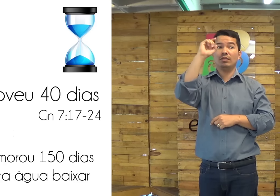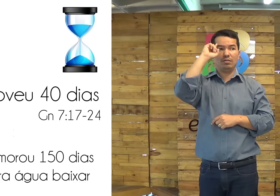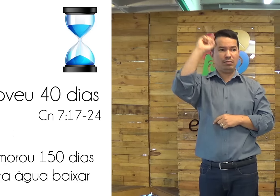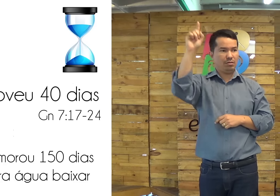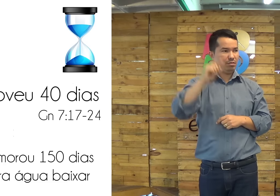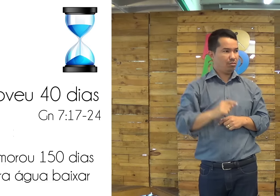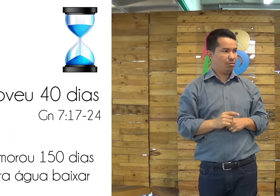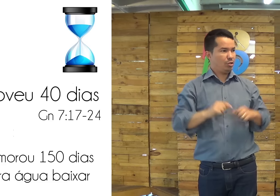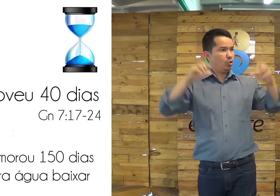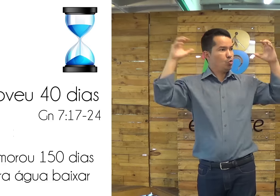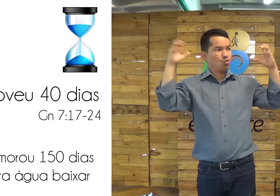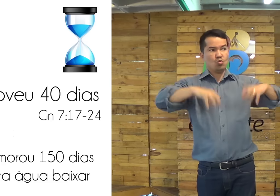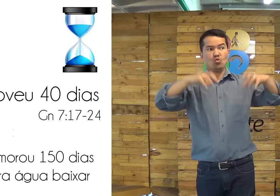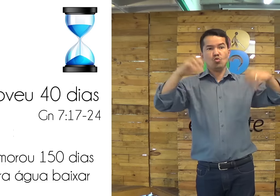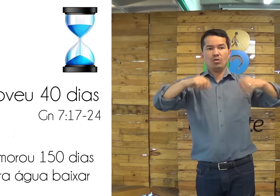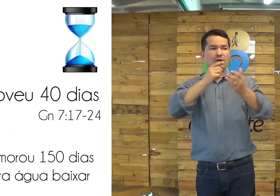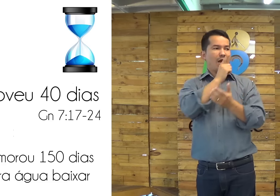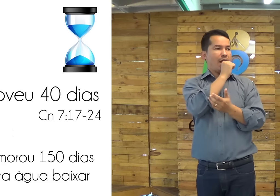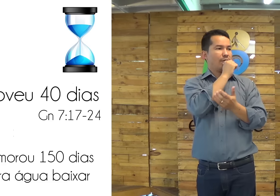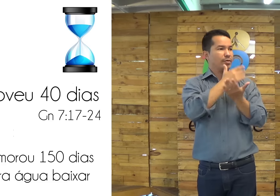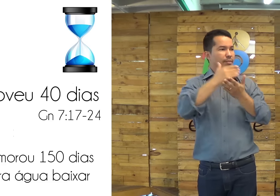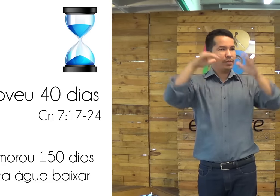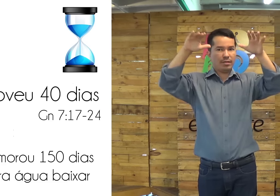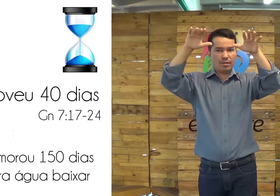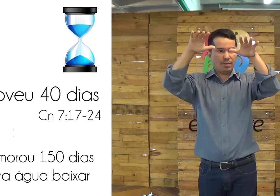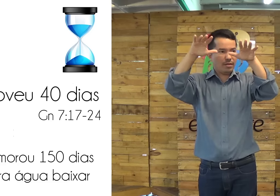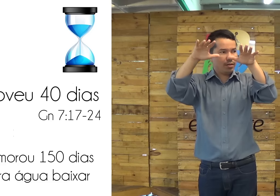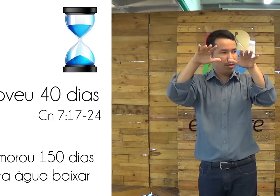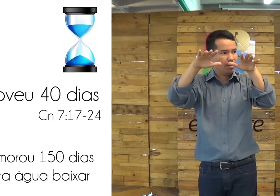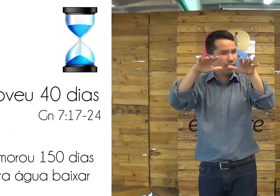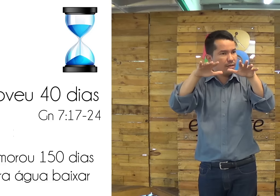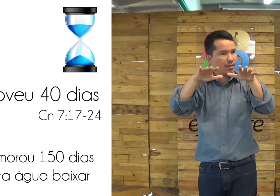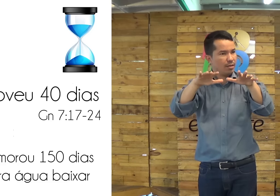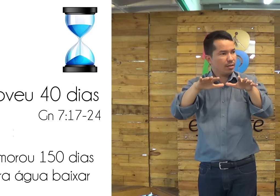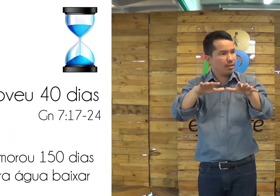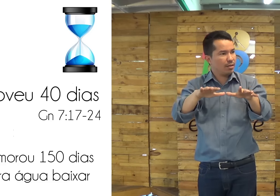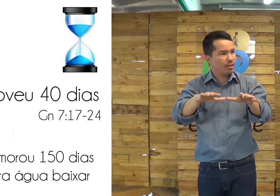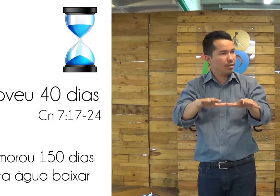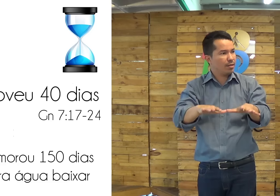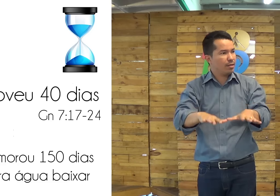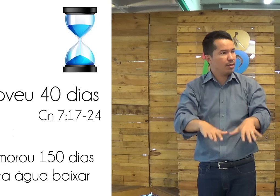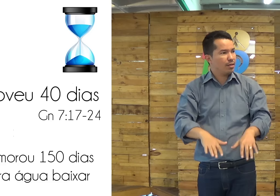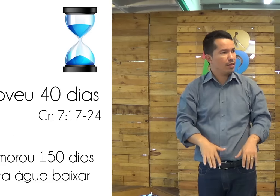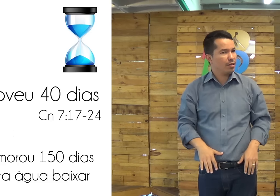sair depois de 150 dias a água começou a baixar baixar